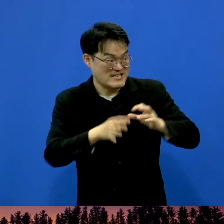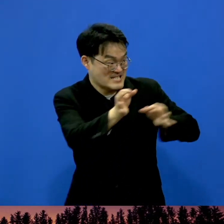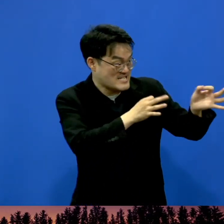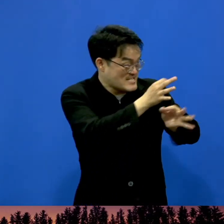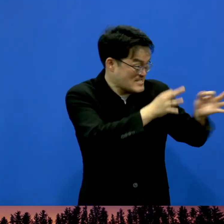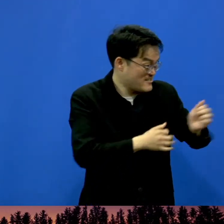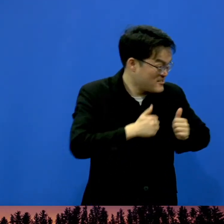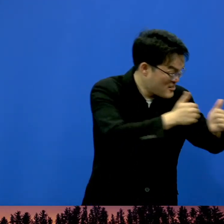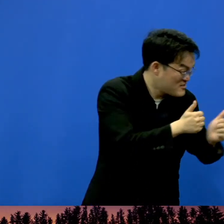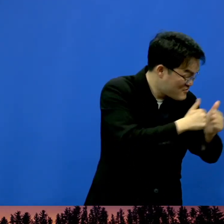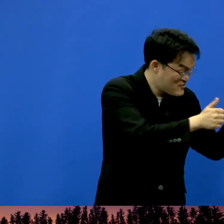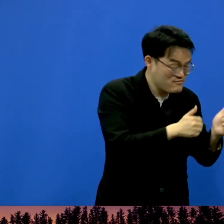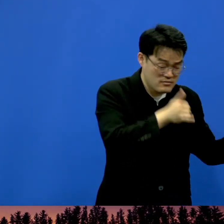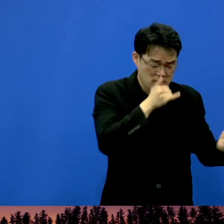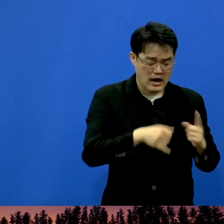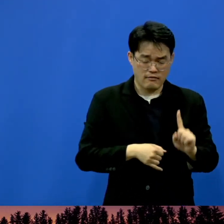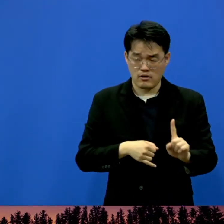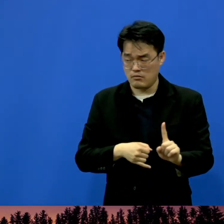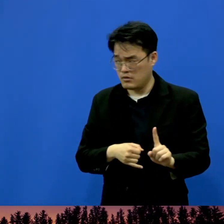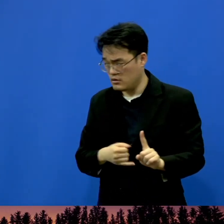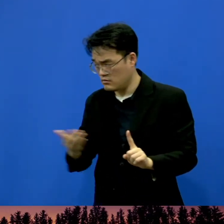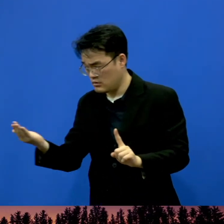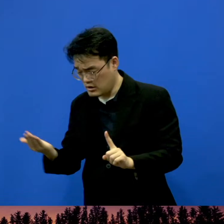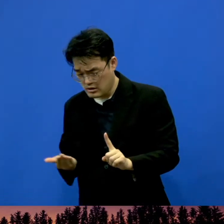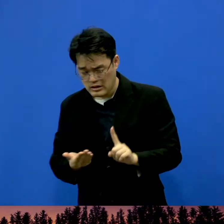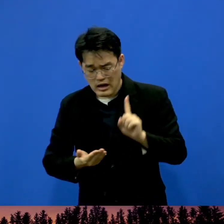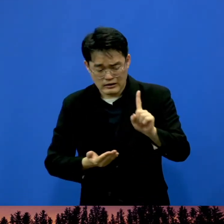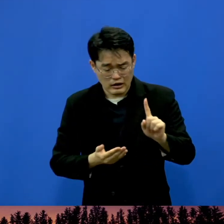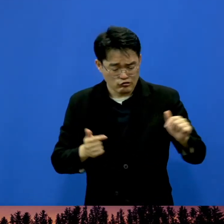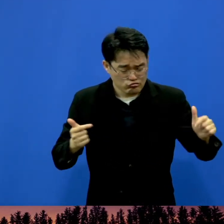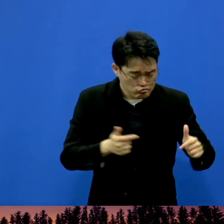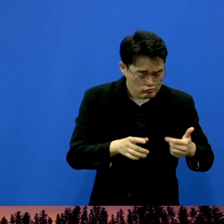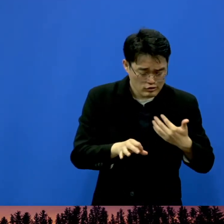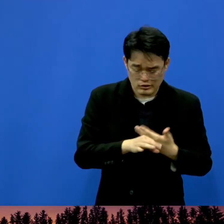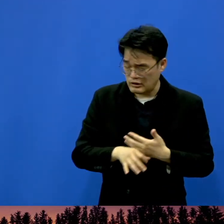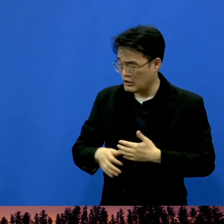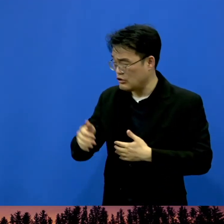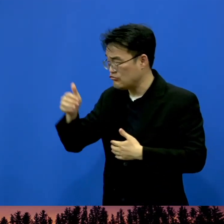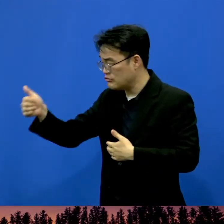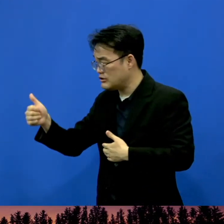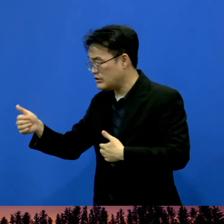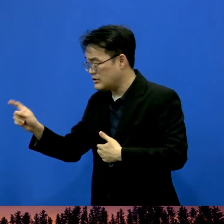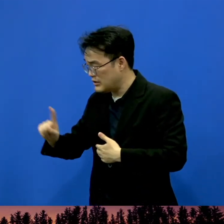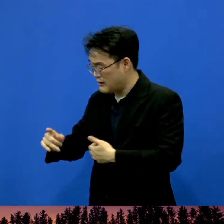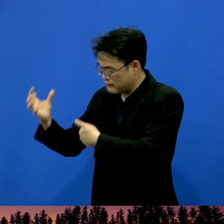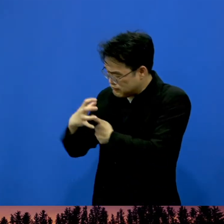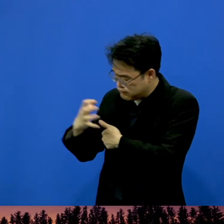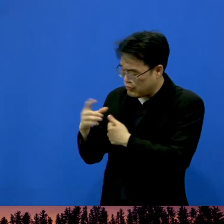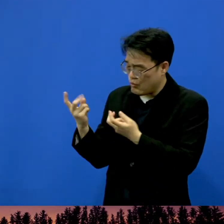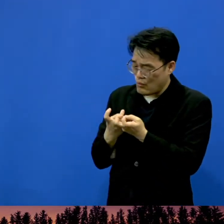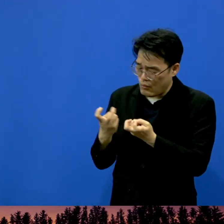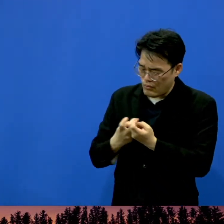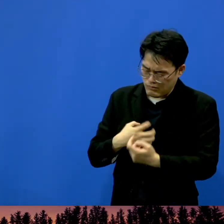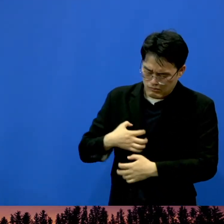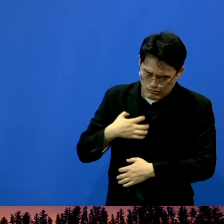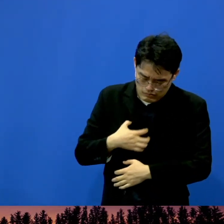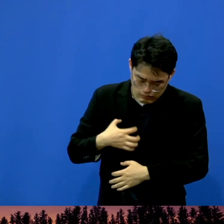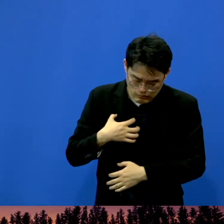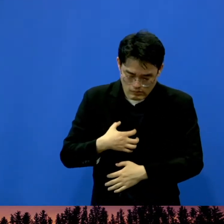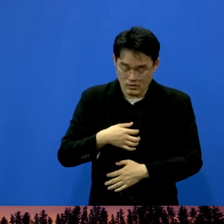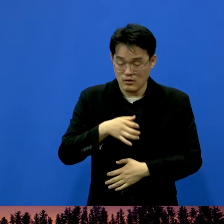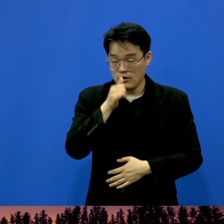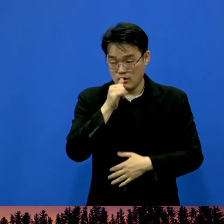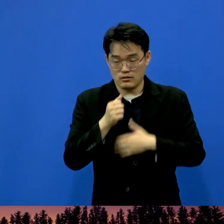하고 있는 거예요. 내가 잘못하면 이 주인에게 더 큰 어려움을 당할 수도 있다는 거. 여러분, 당자의 비유를